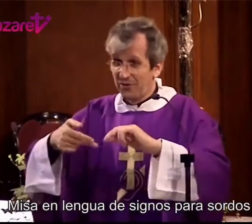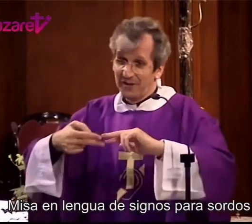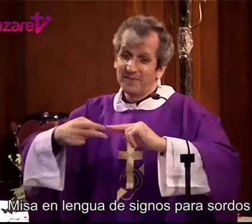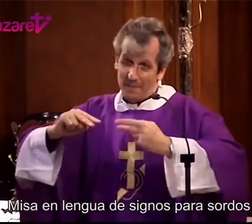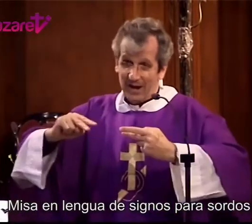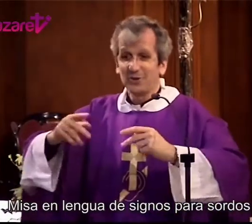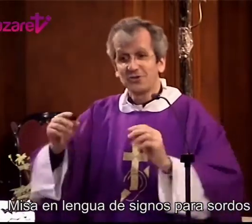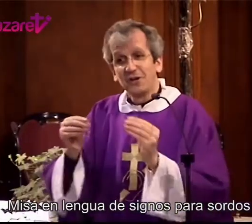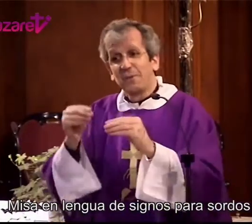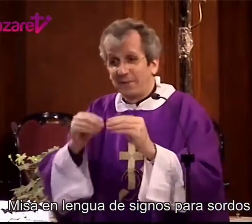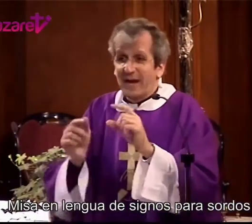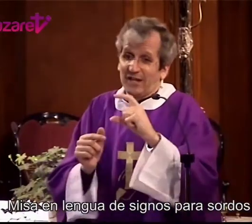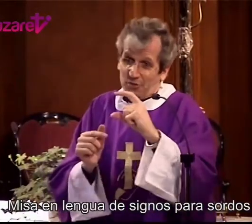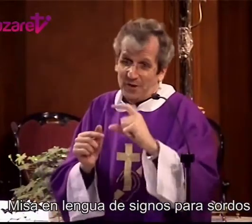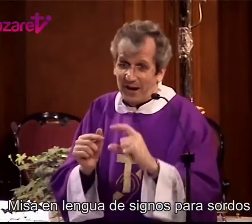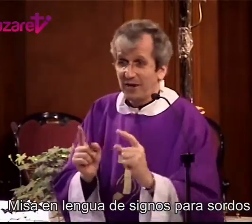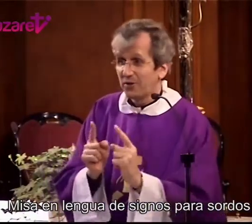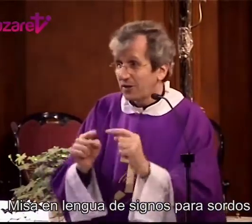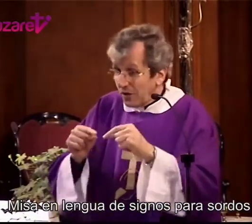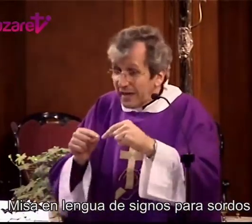de Marcos, ya que es un evangelio cortito, y